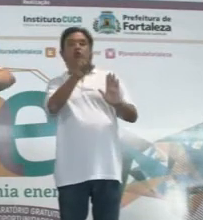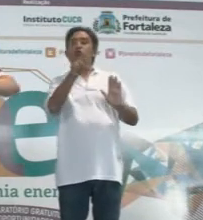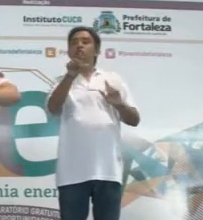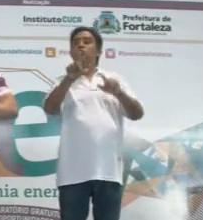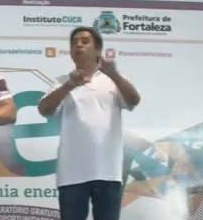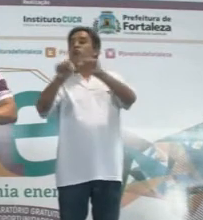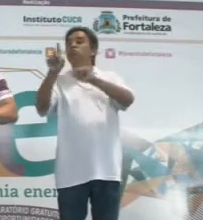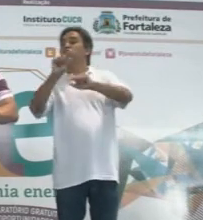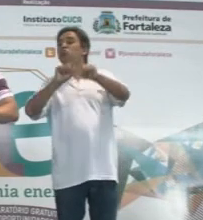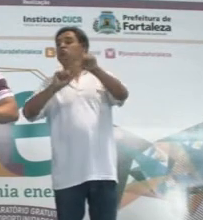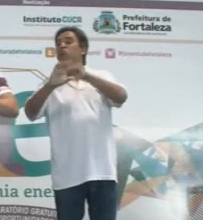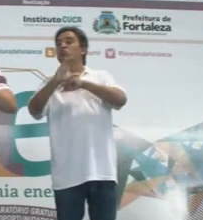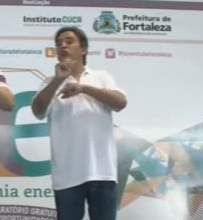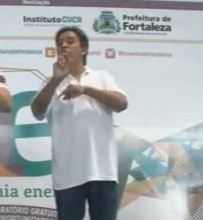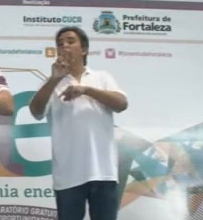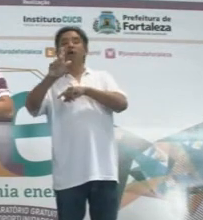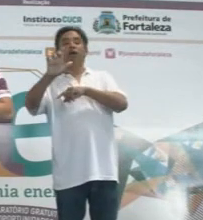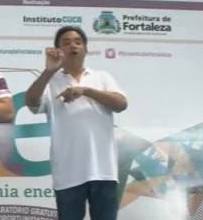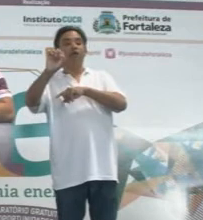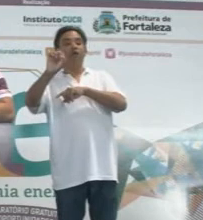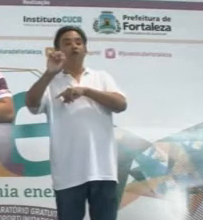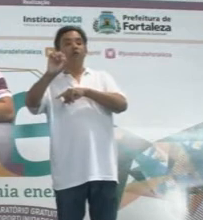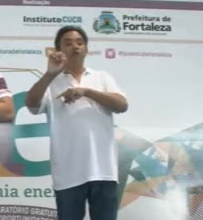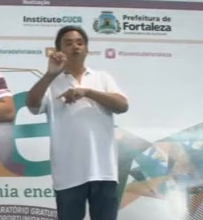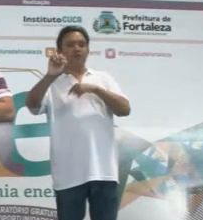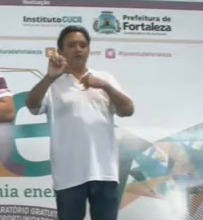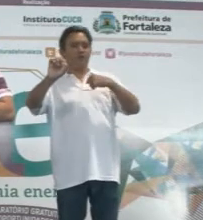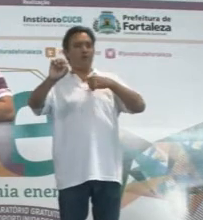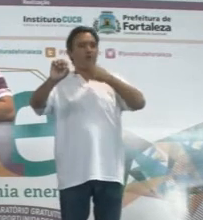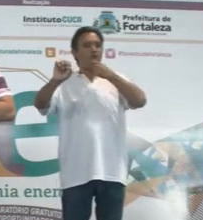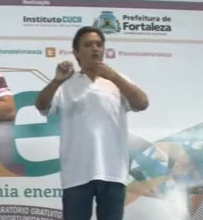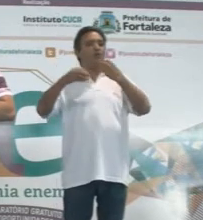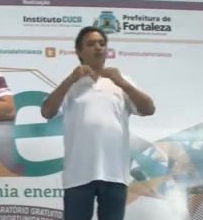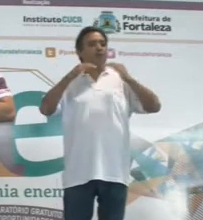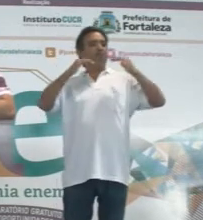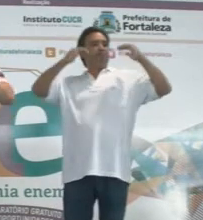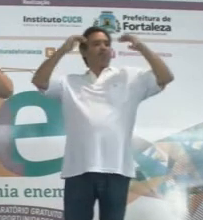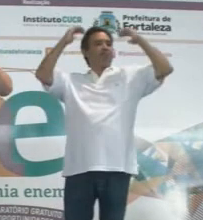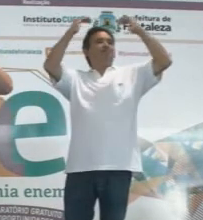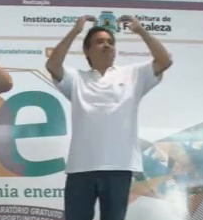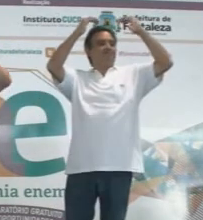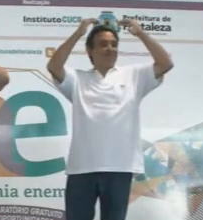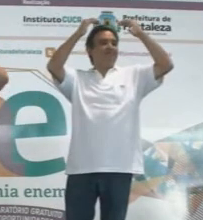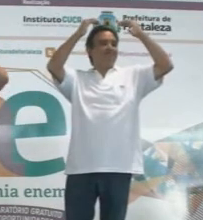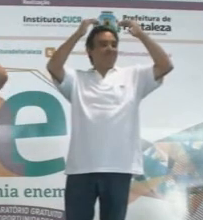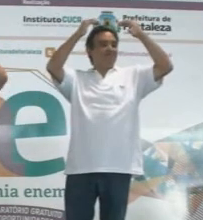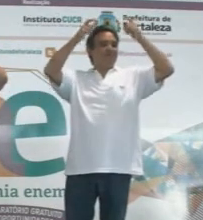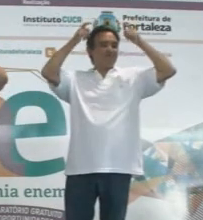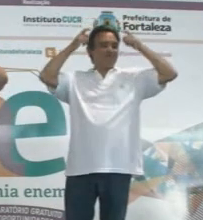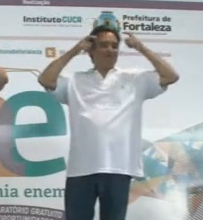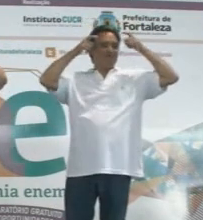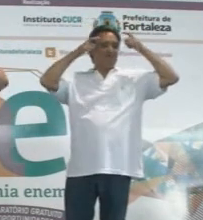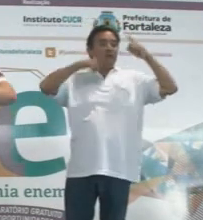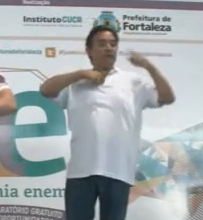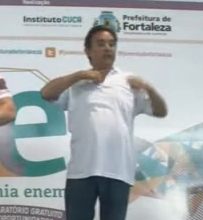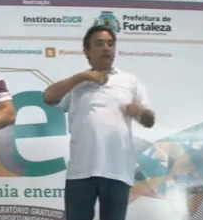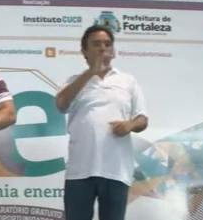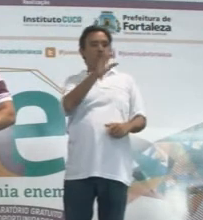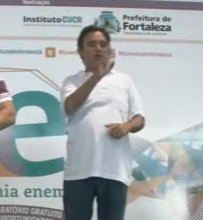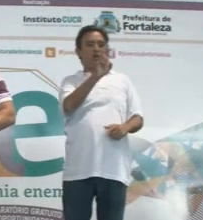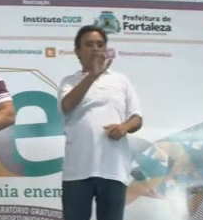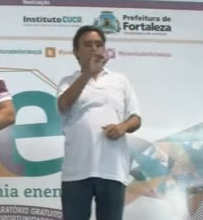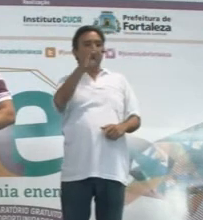os cargos. Eu acho que dá para você entender que o cara tem um pouquinho de poder. E só existe um crime que é pena